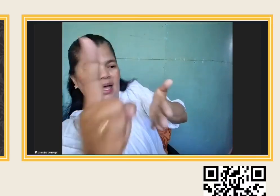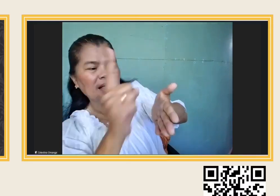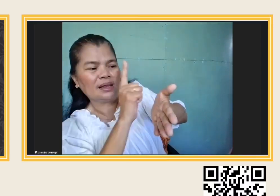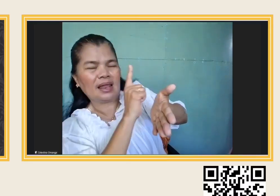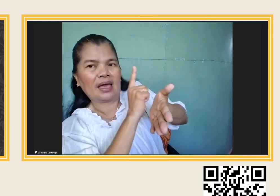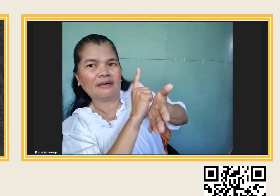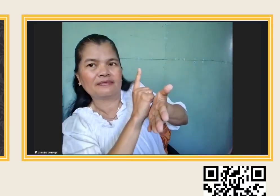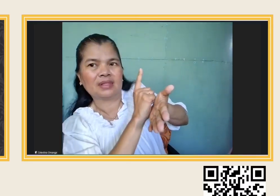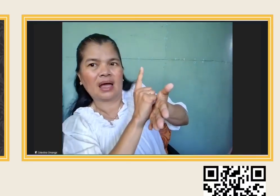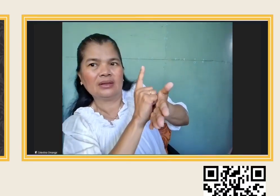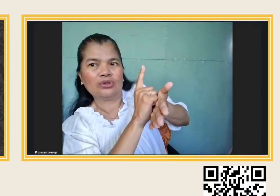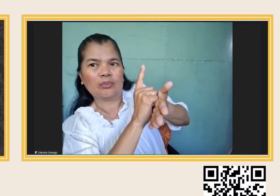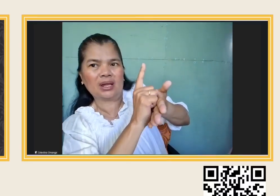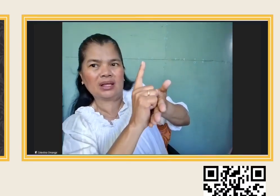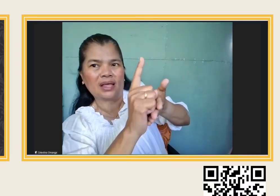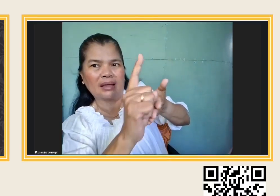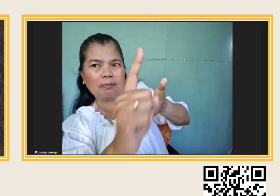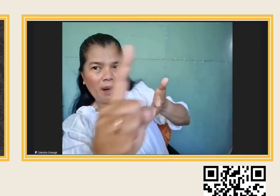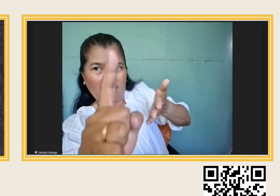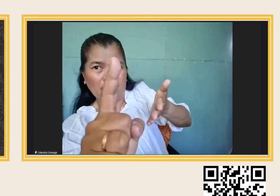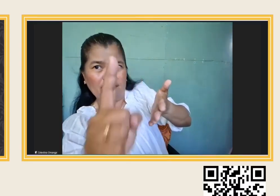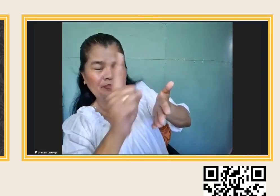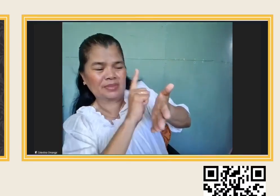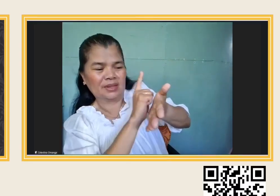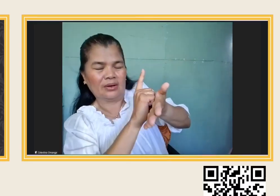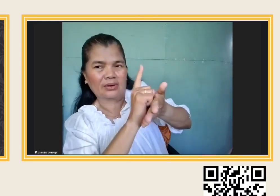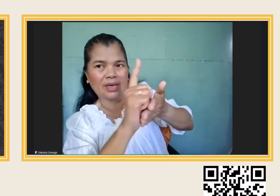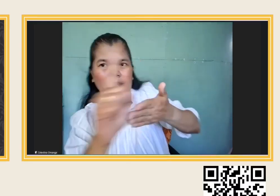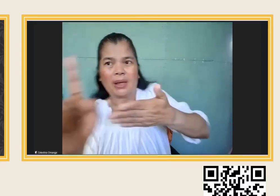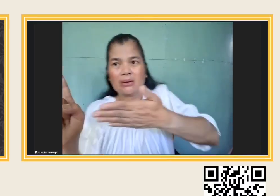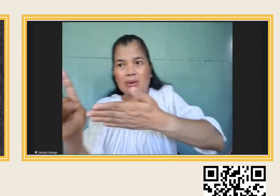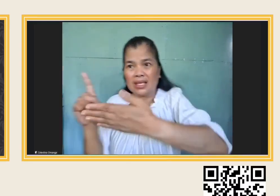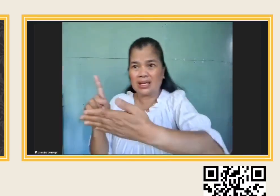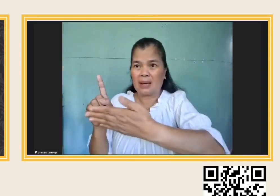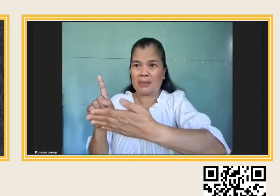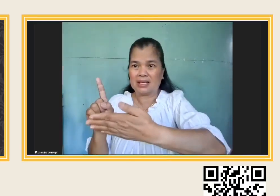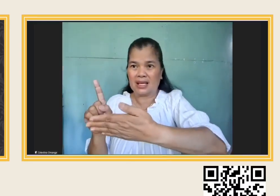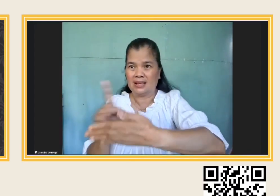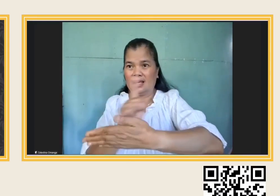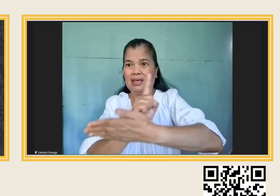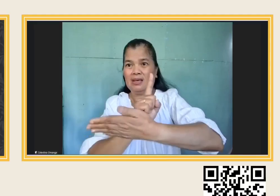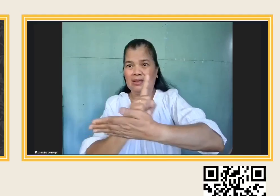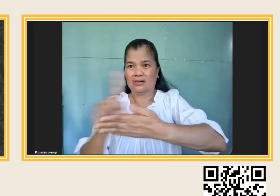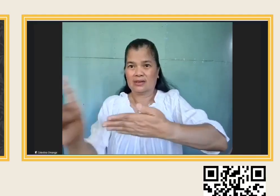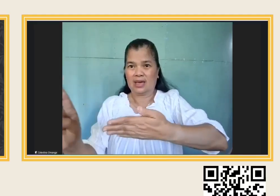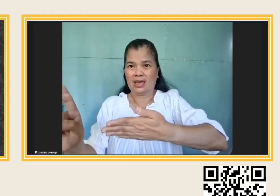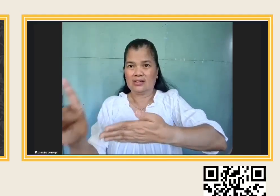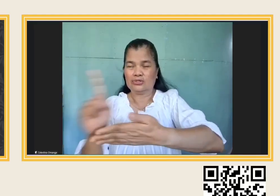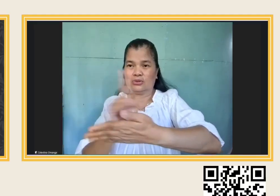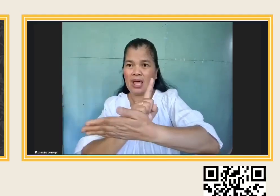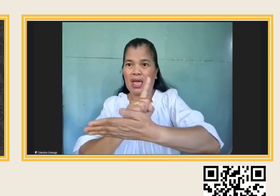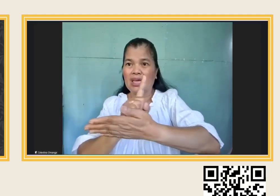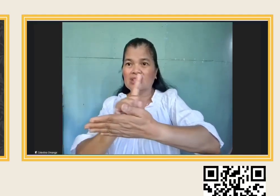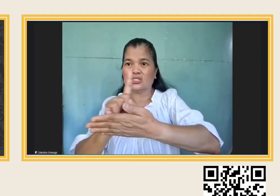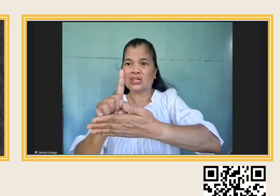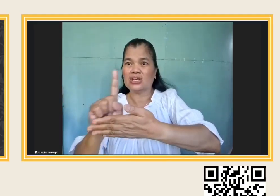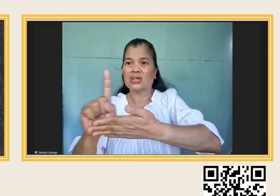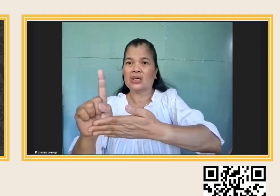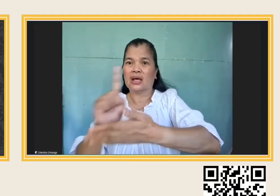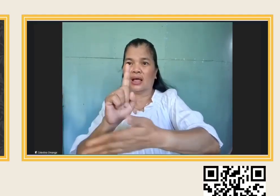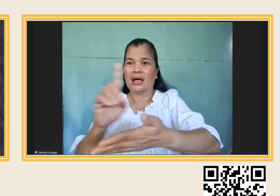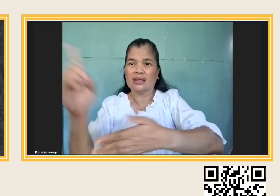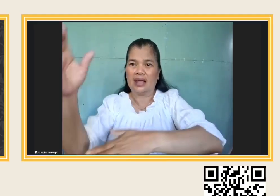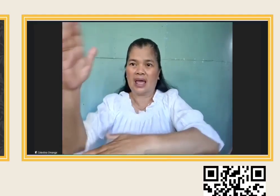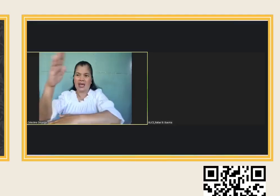swipes the left non-dominant hand palm. Okay, pero ganyan dapat yan. Okay, so days,